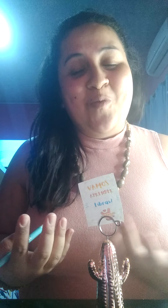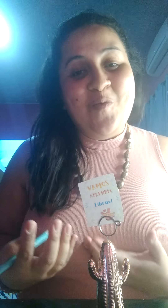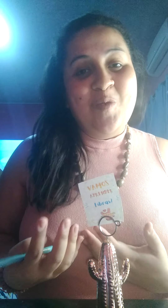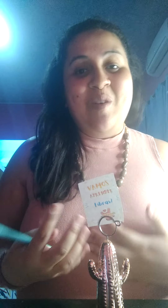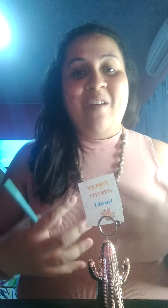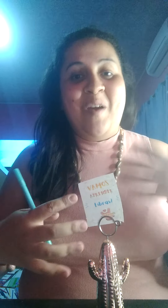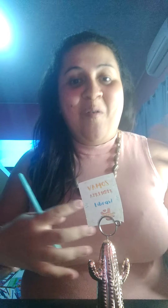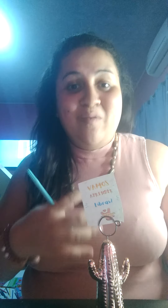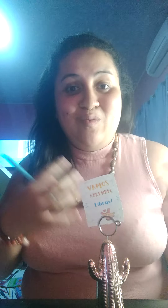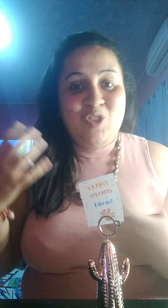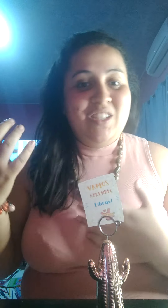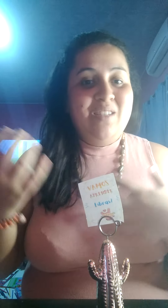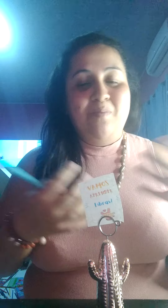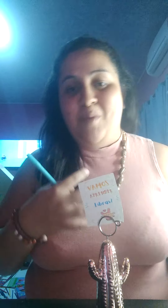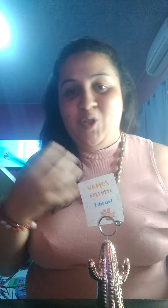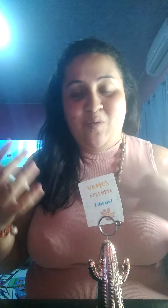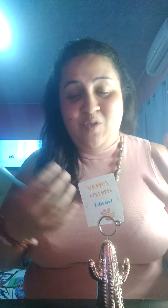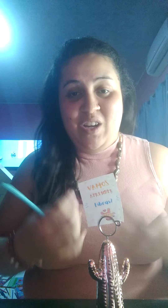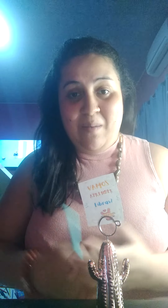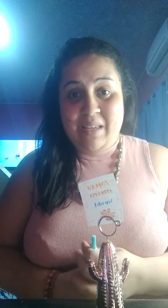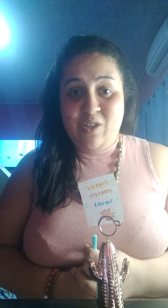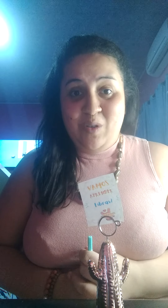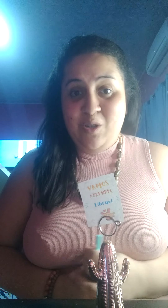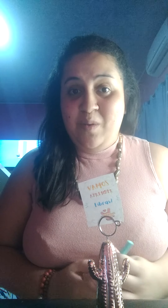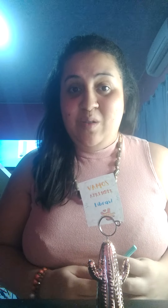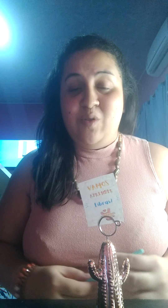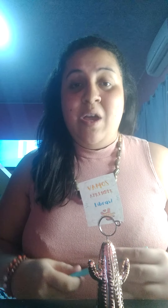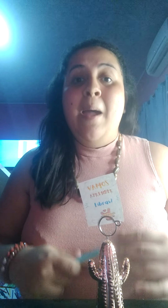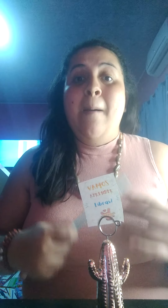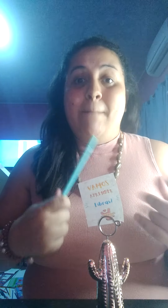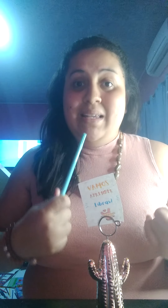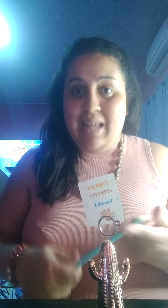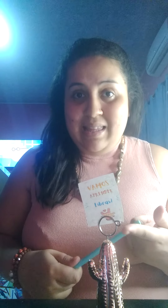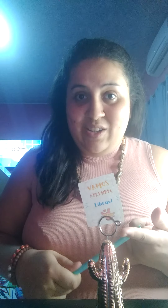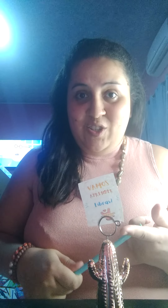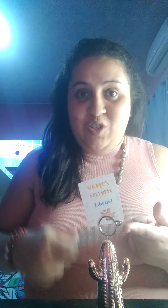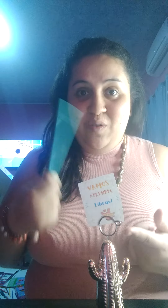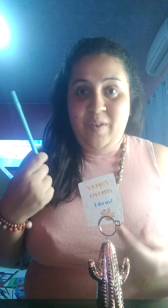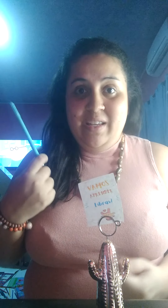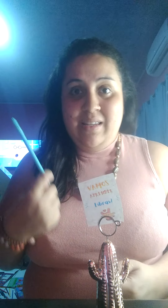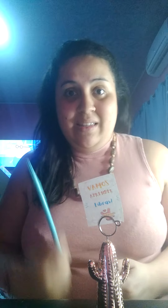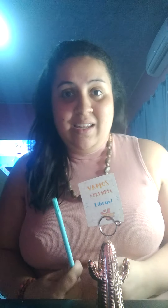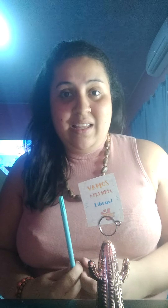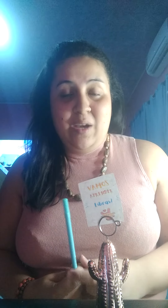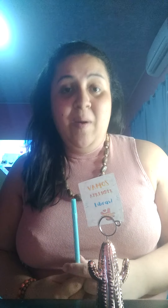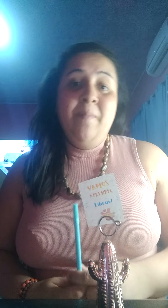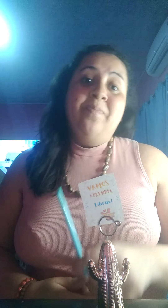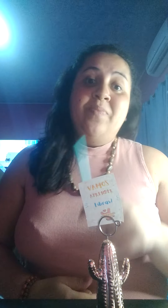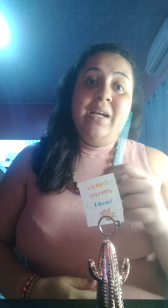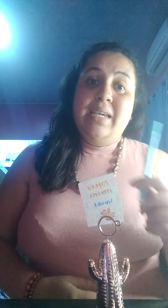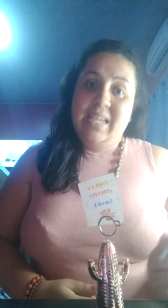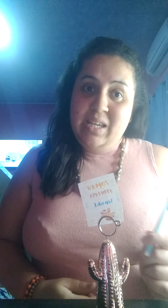fundo, porque pode confundir a cabeça de muitas pessoas. Mas tá, gente, diferença entre língua e